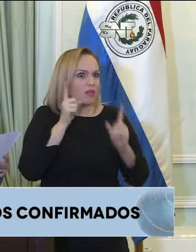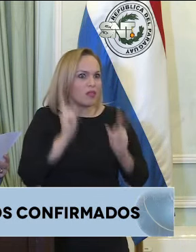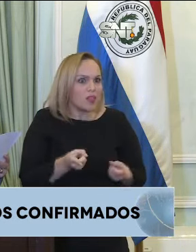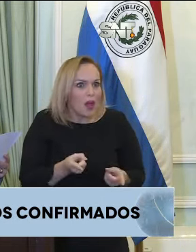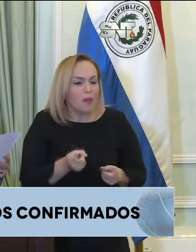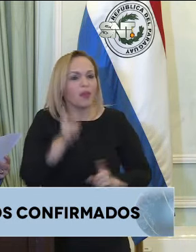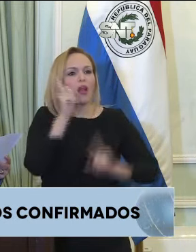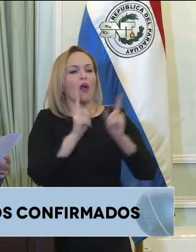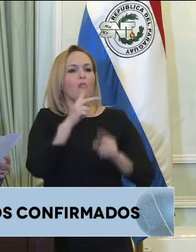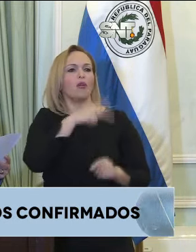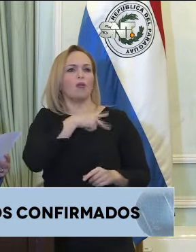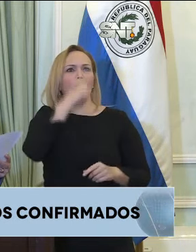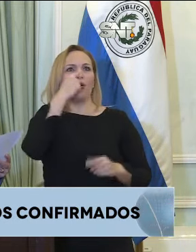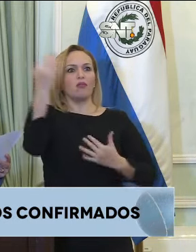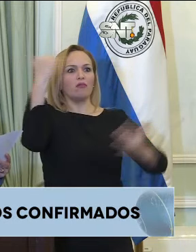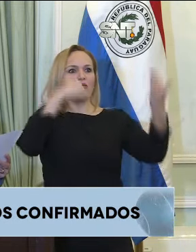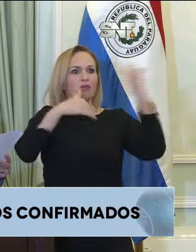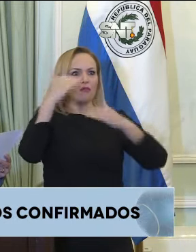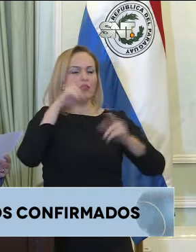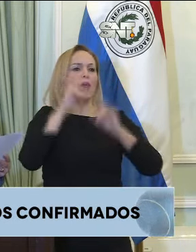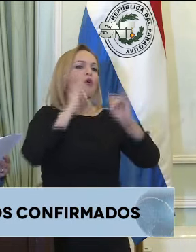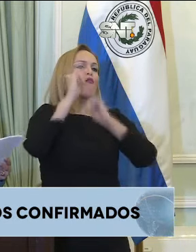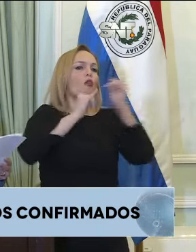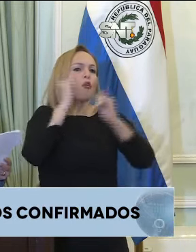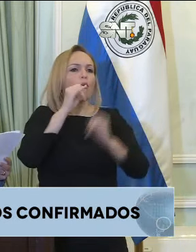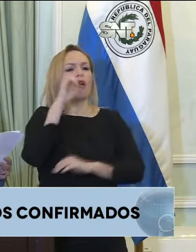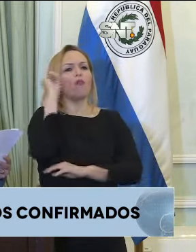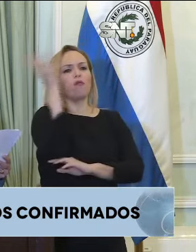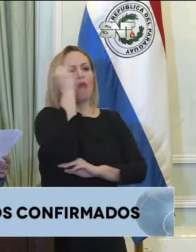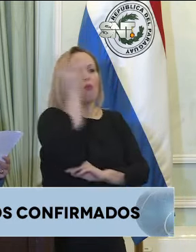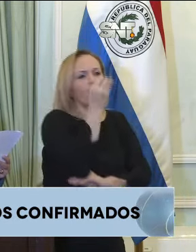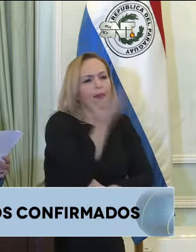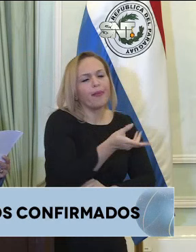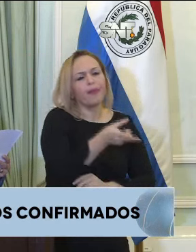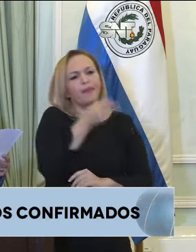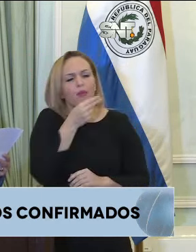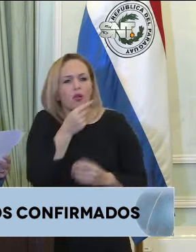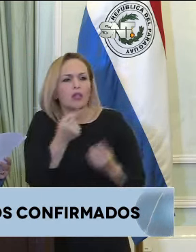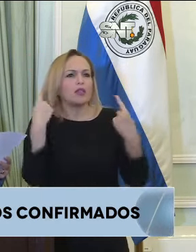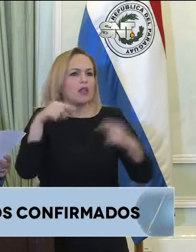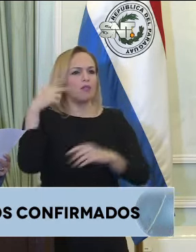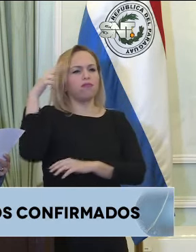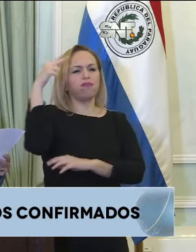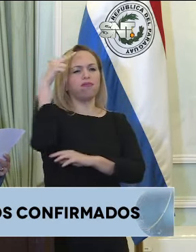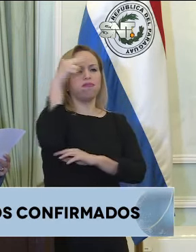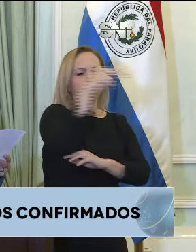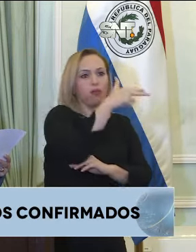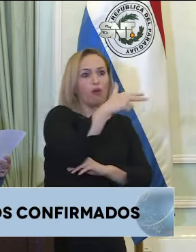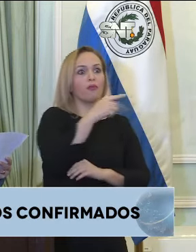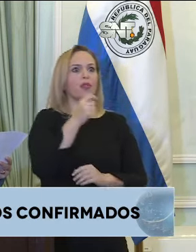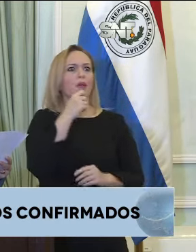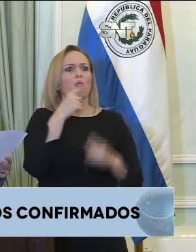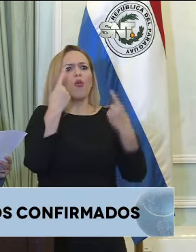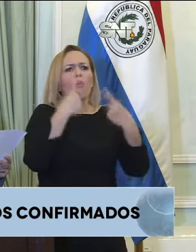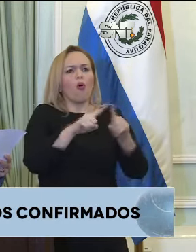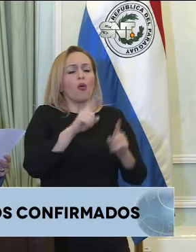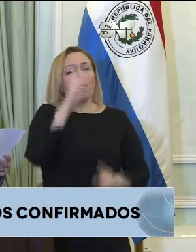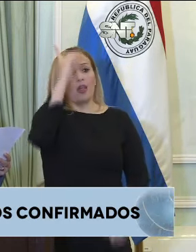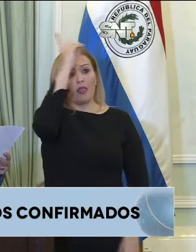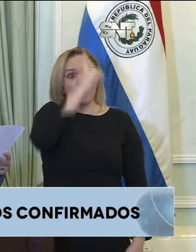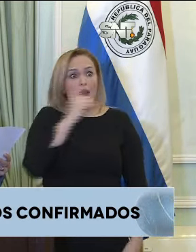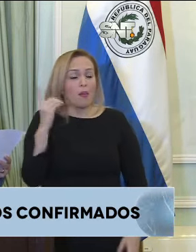actividad migratoria, servicio meteorológico, bomberos y control de tráfico aéreo. Las personas que deban asistir a otras con